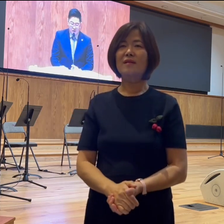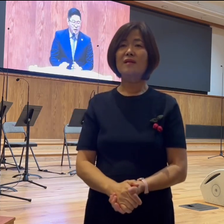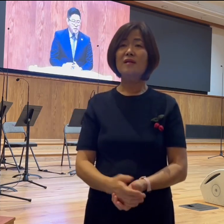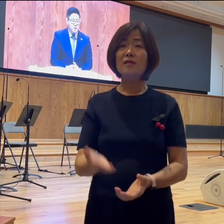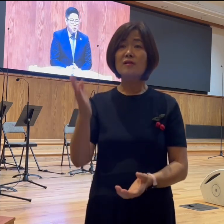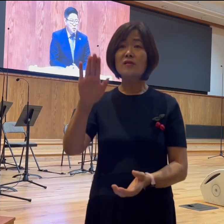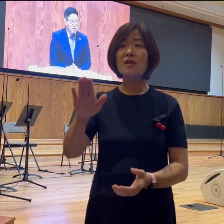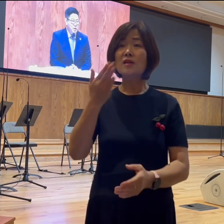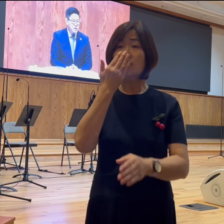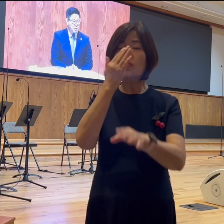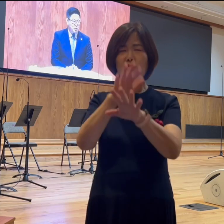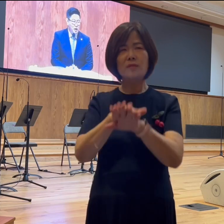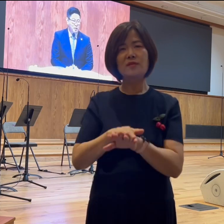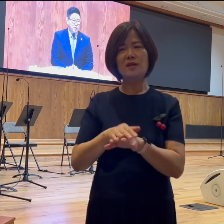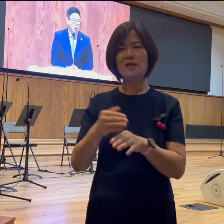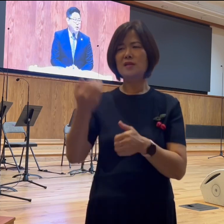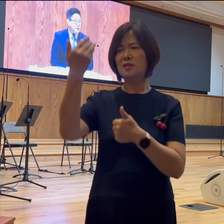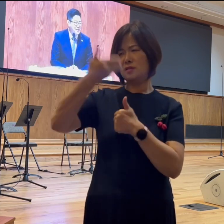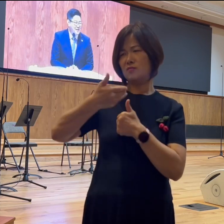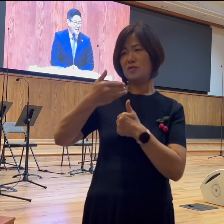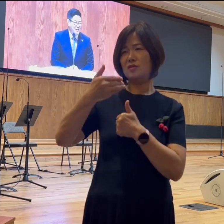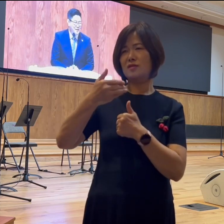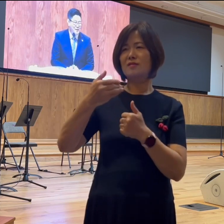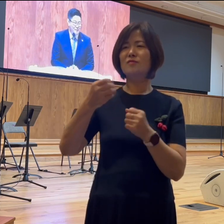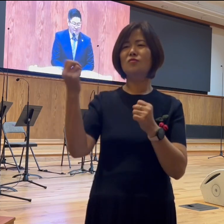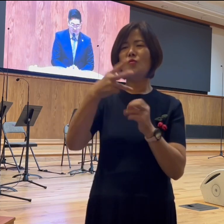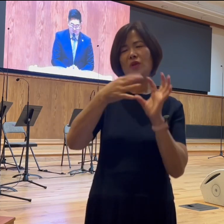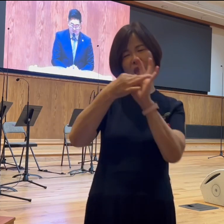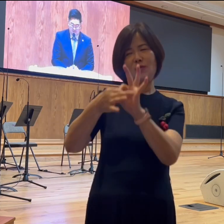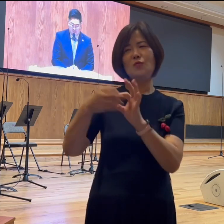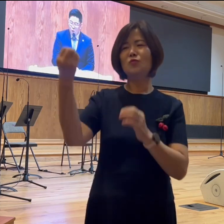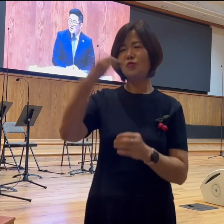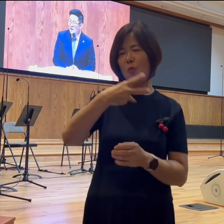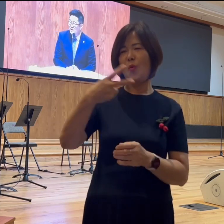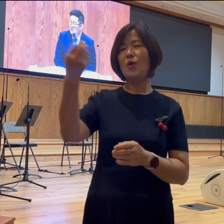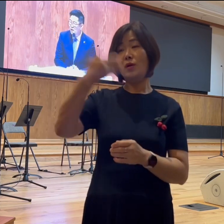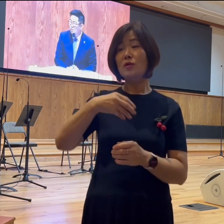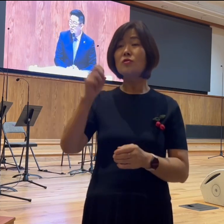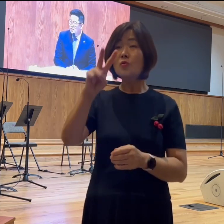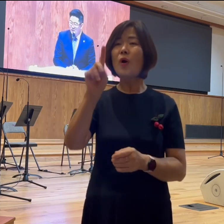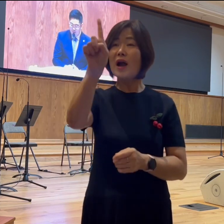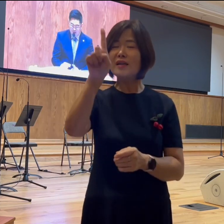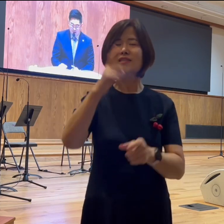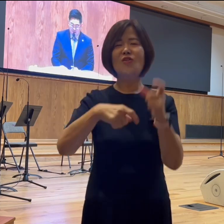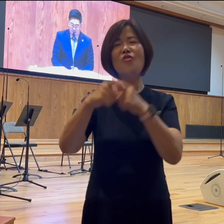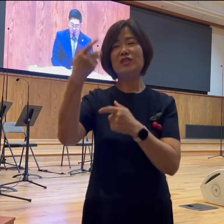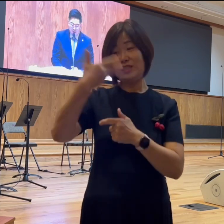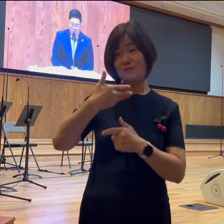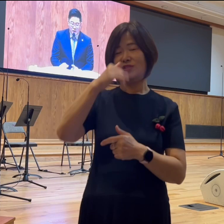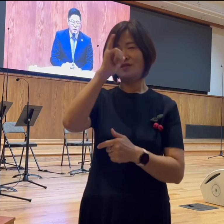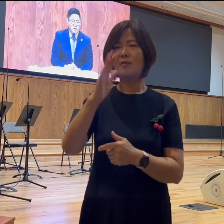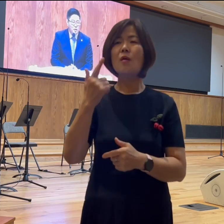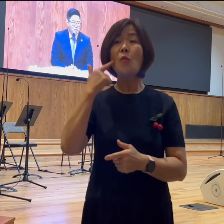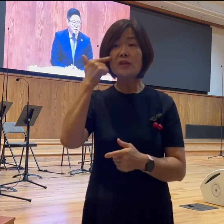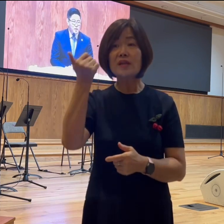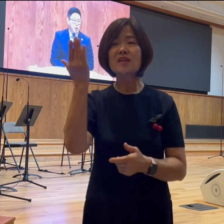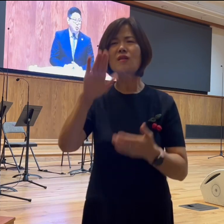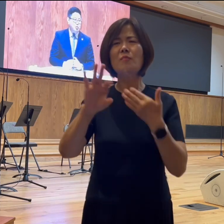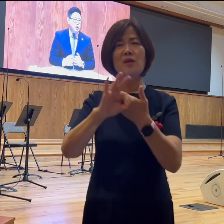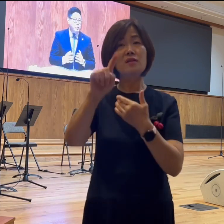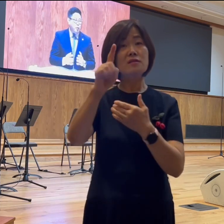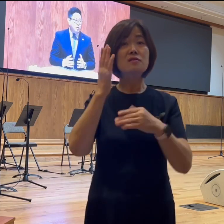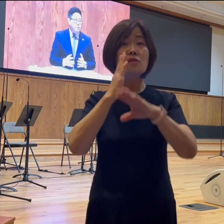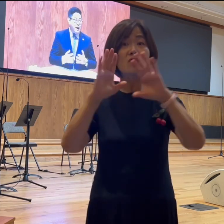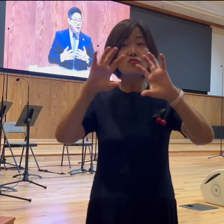근데 그 성도님의 질문이 거기서 끝나지 않았어요. 또 한 가지를 제게 물으셨습니다. 목사님, 그럼 그